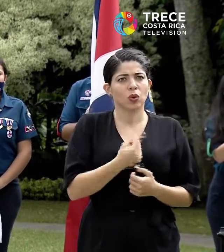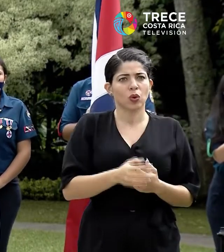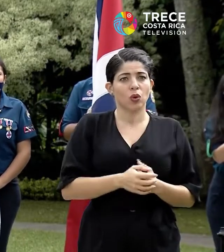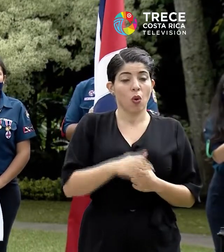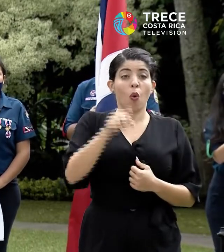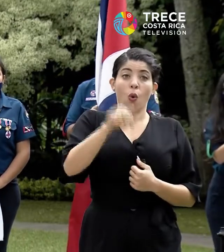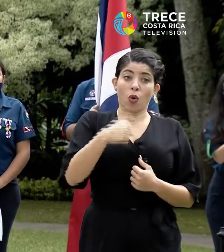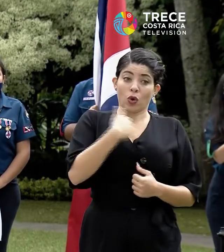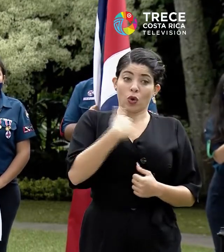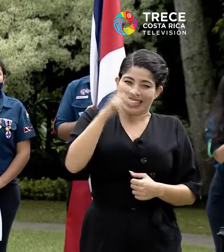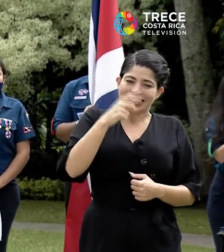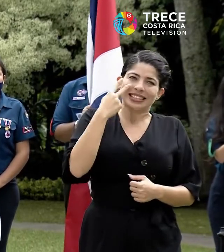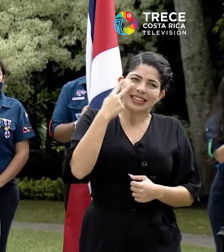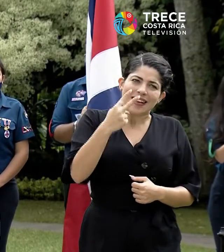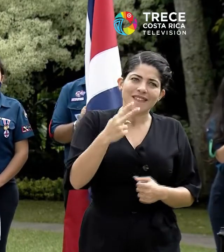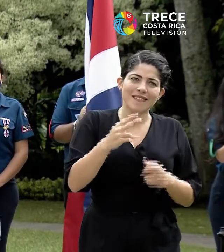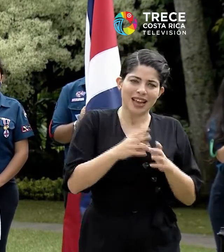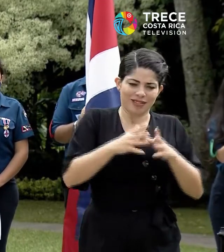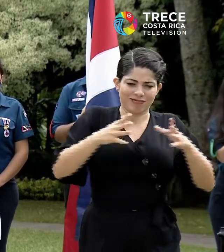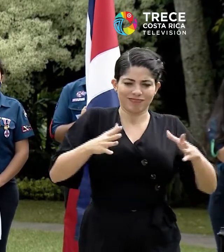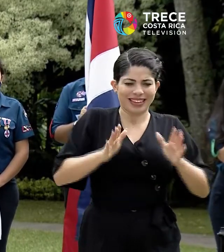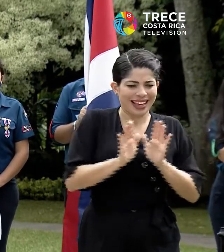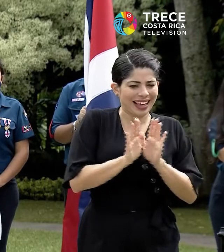Hoy necesitamos ver ese bosque completo.